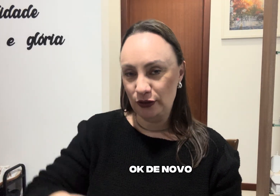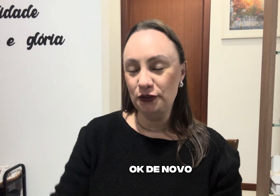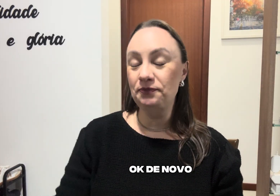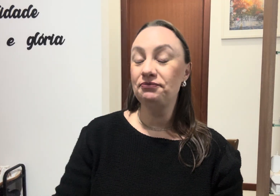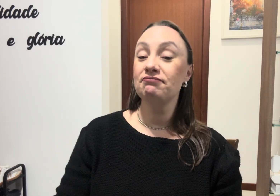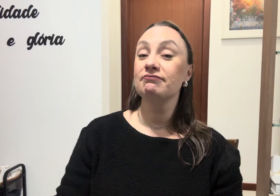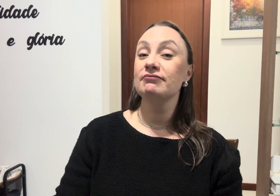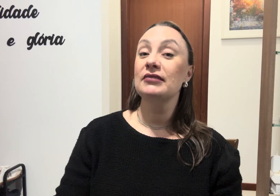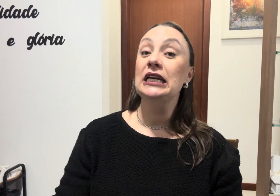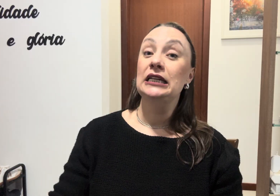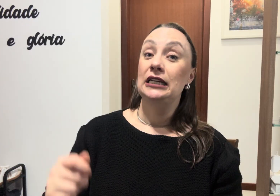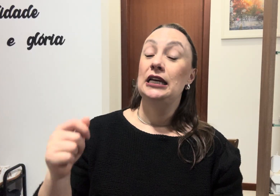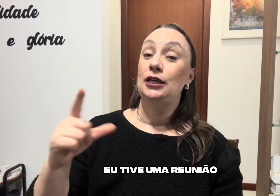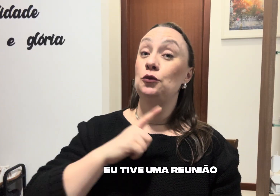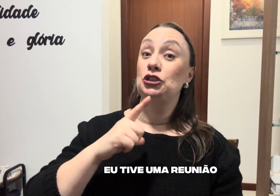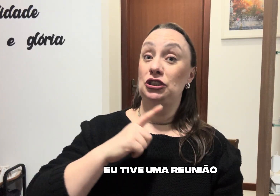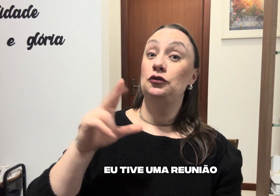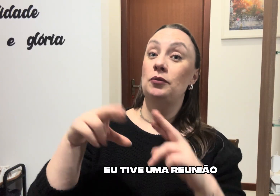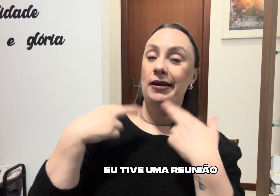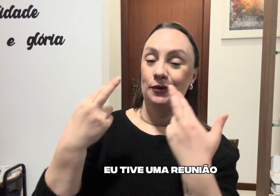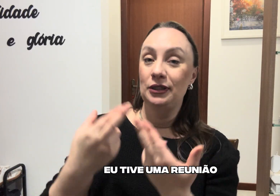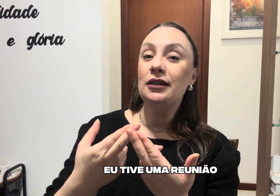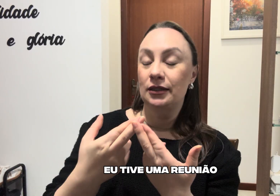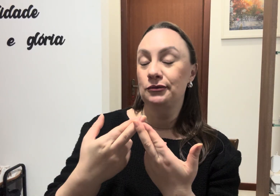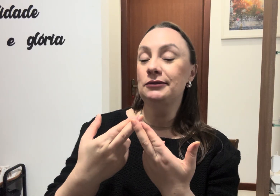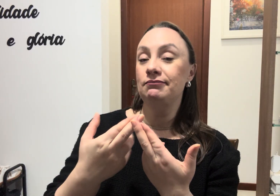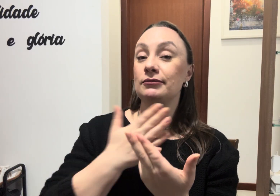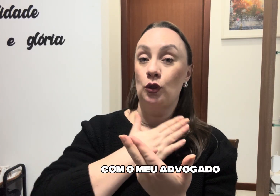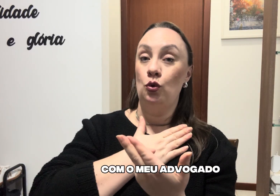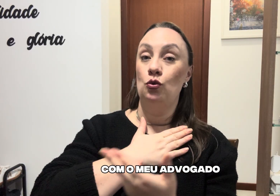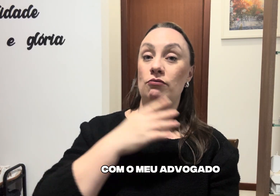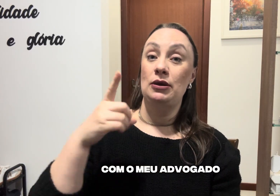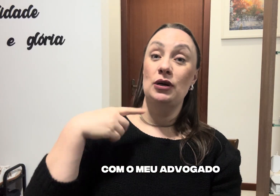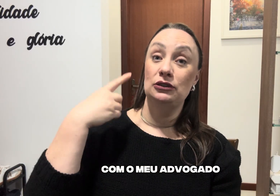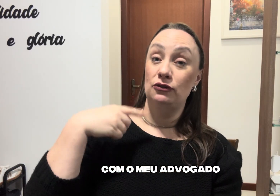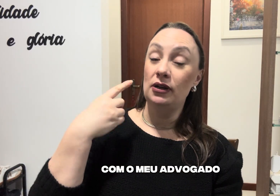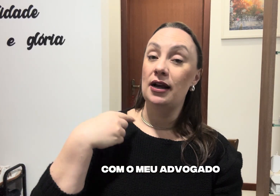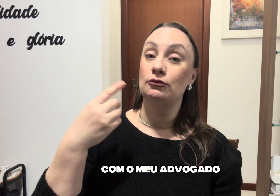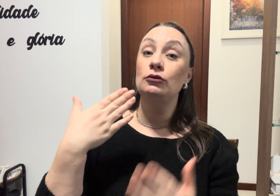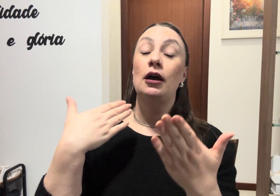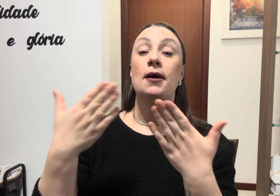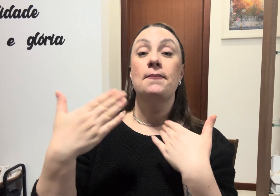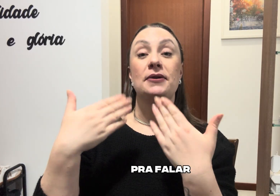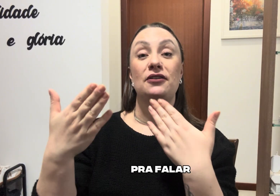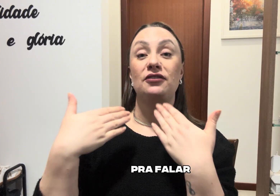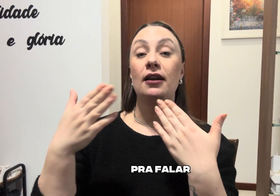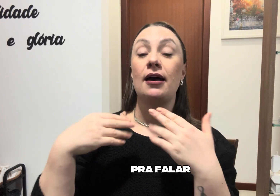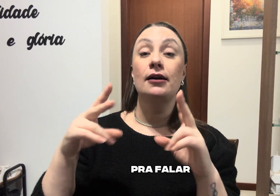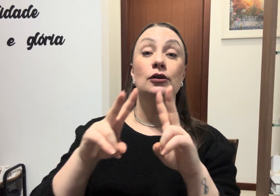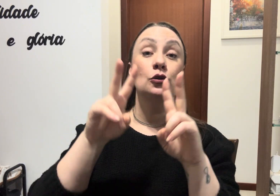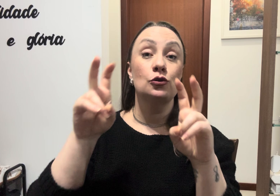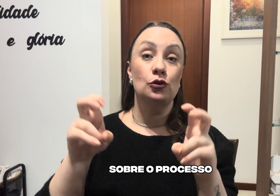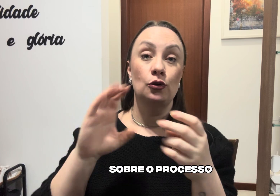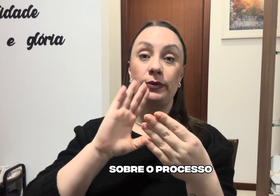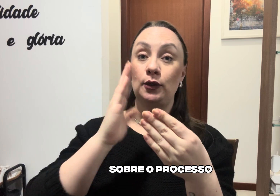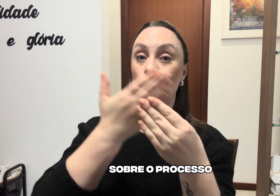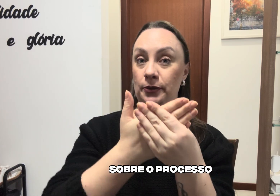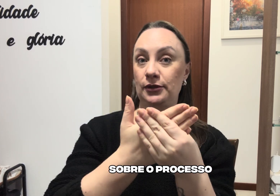novo, eu tive uma reunião com o meu advogado para falar sobre o